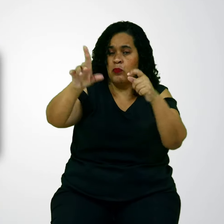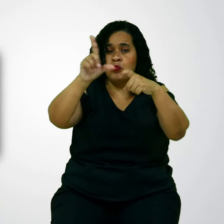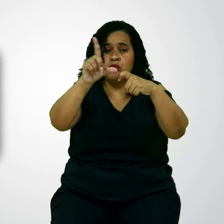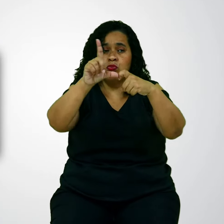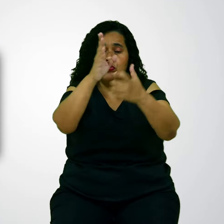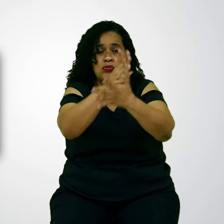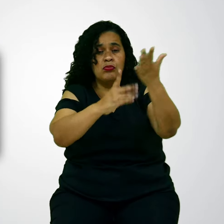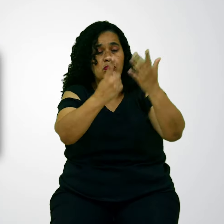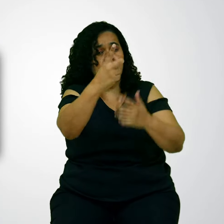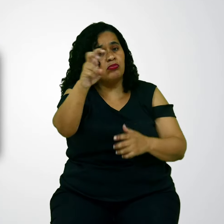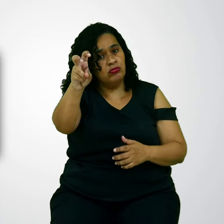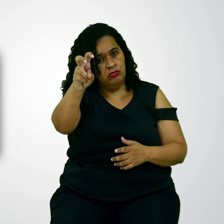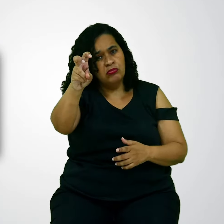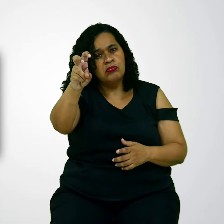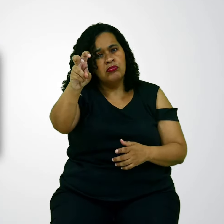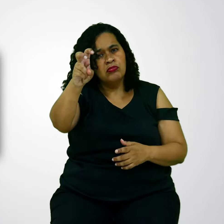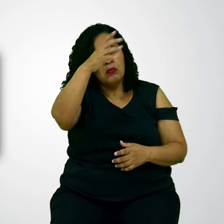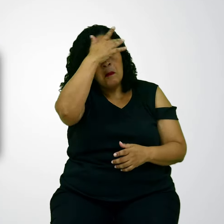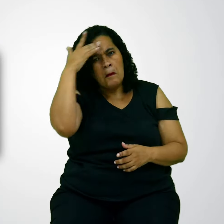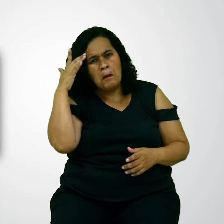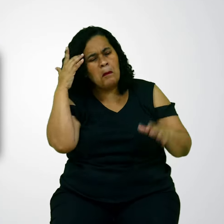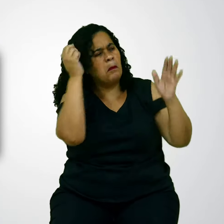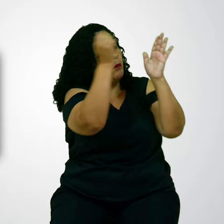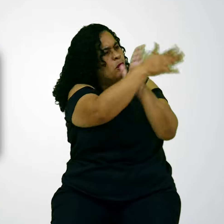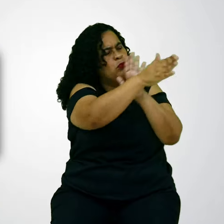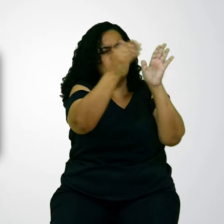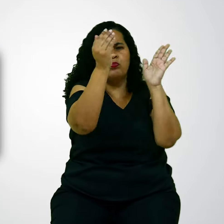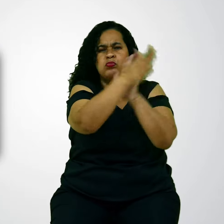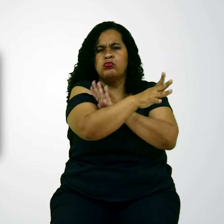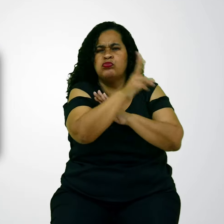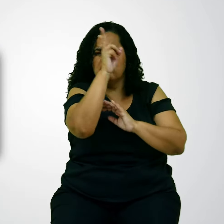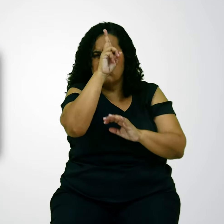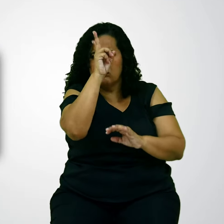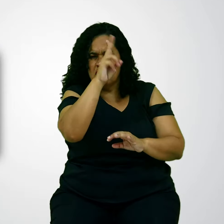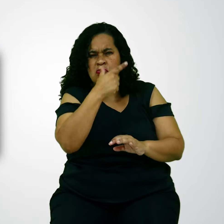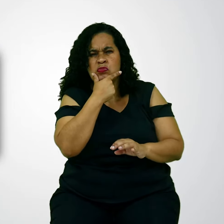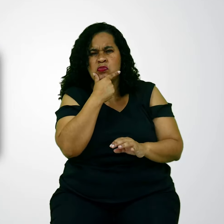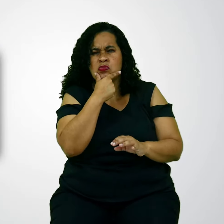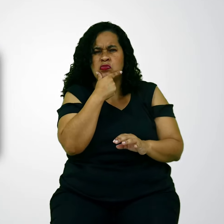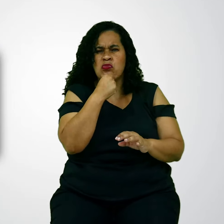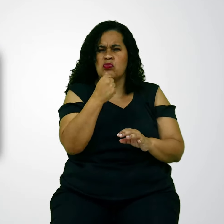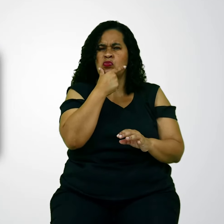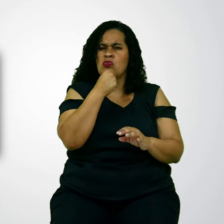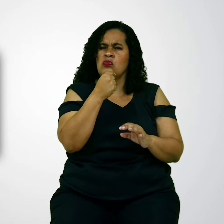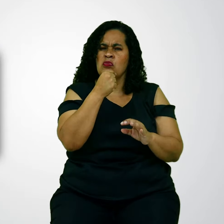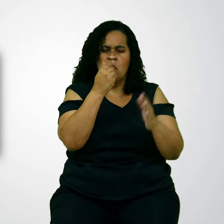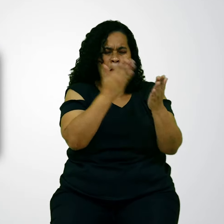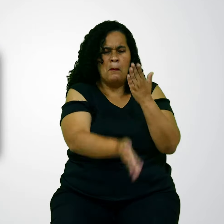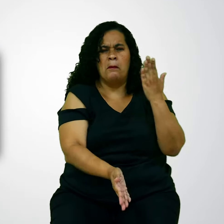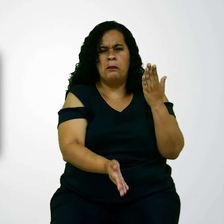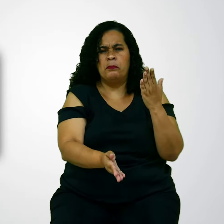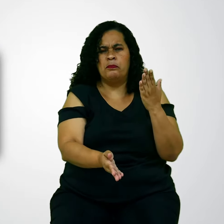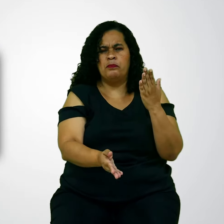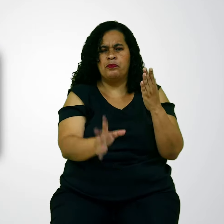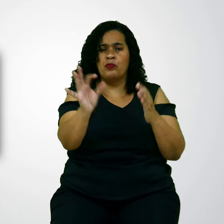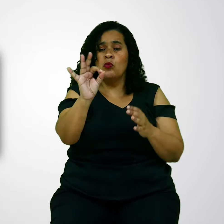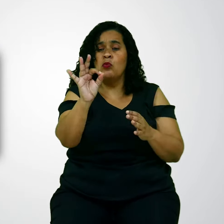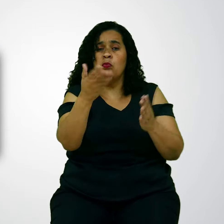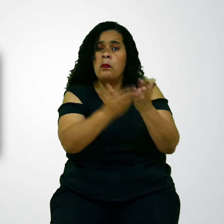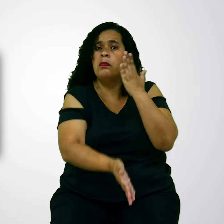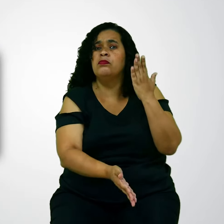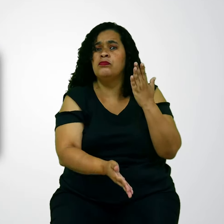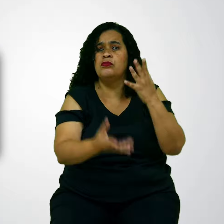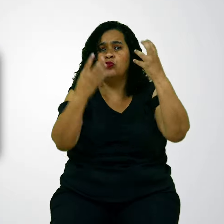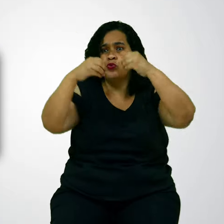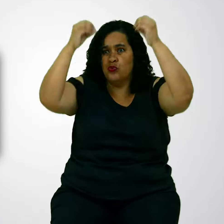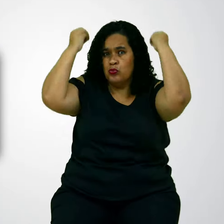As fugas. Então nós temos ali menino perdido, moeda perdida, ovelha perdida. Quem é que está atrás